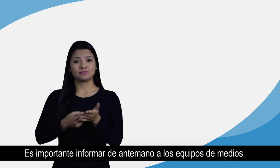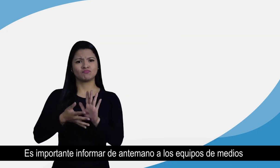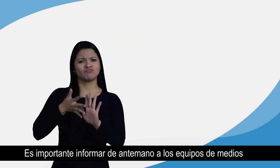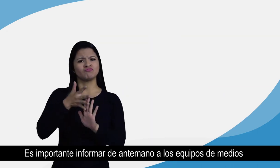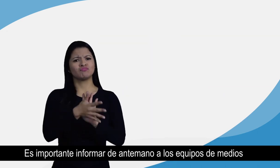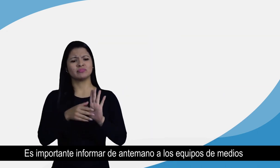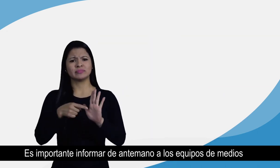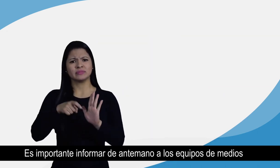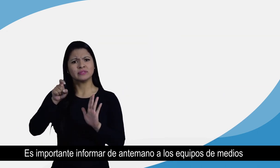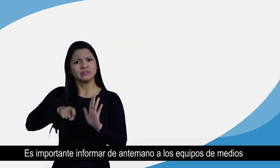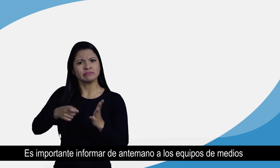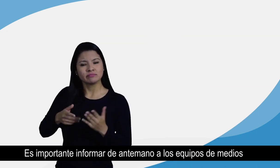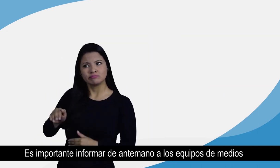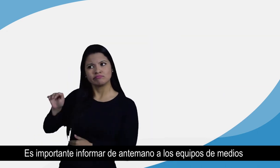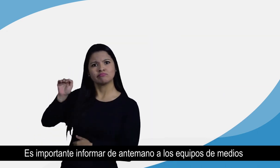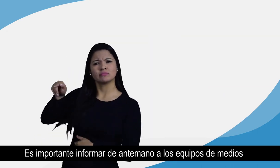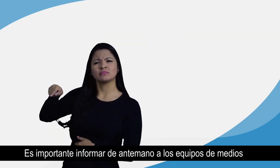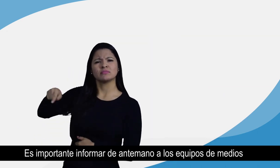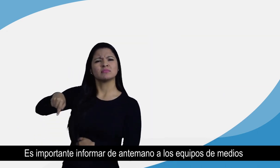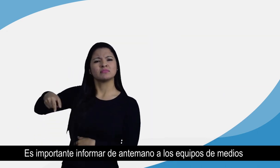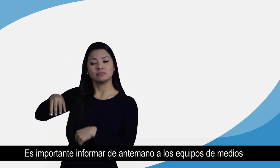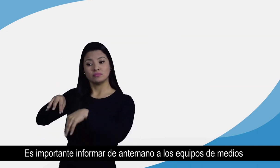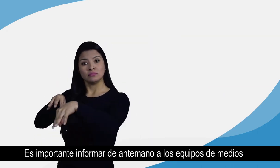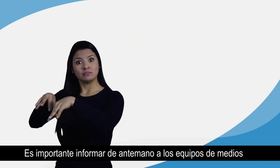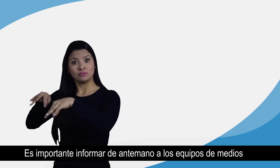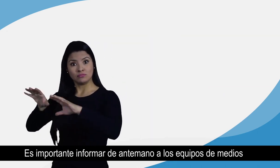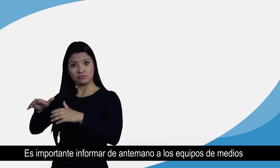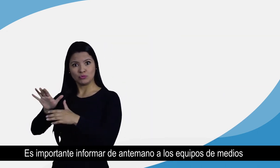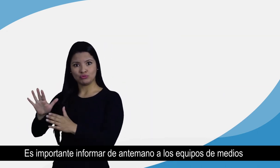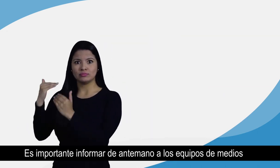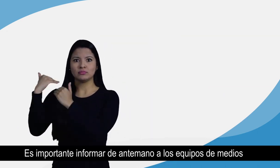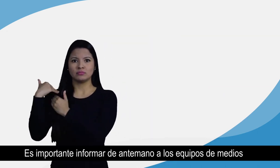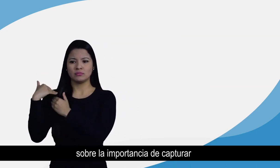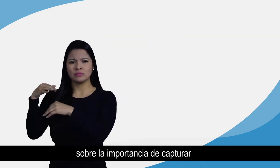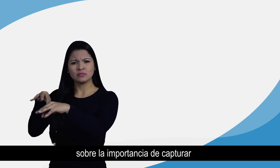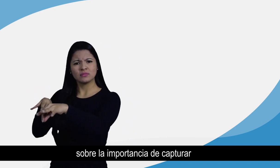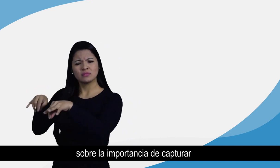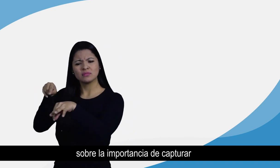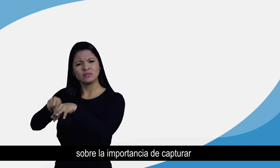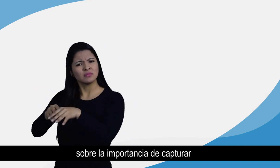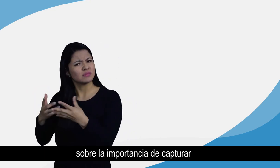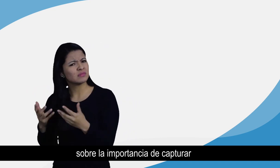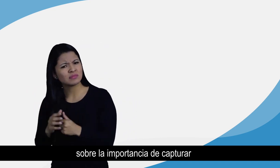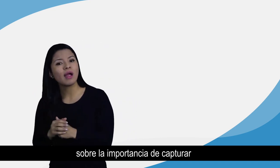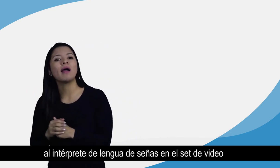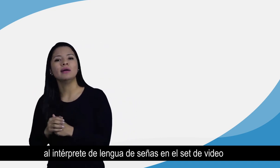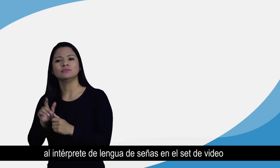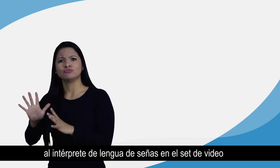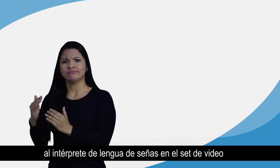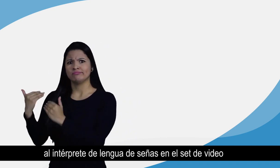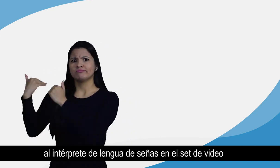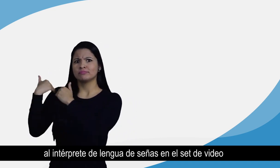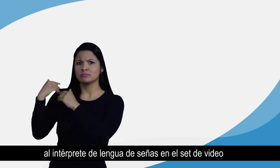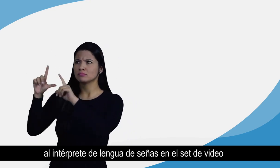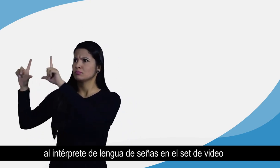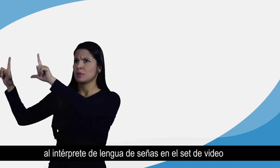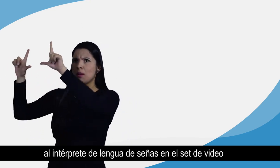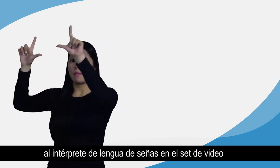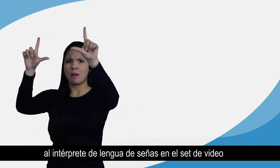Es importante informar de antemano a los equipos de medios sobre la importancia de capturar al intérprete de lengua de señas